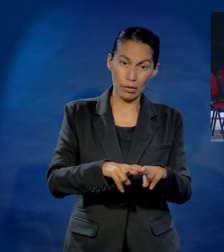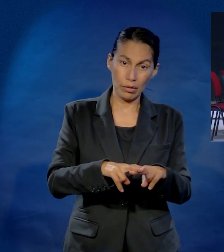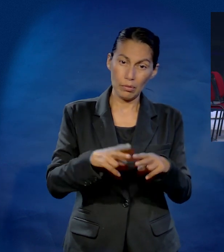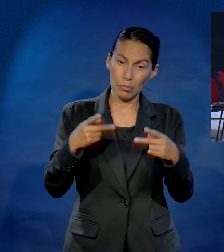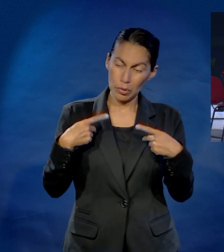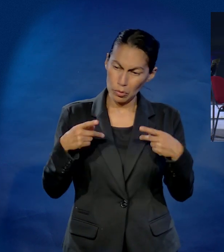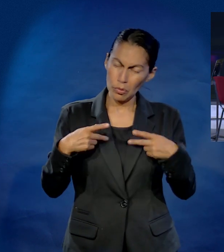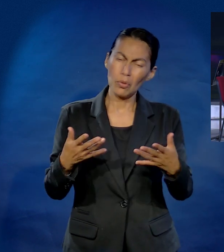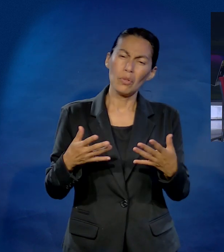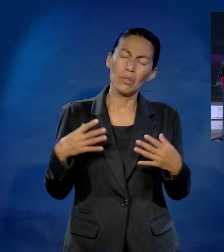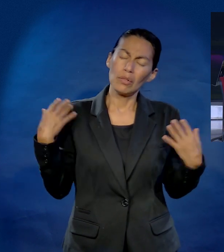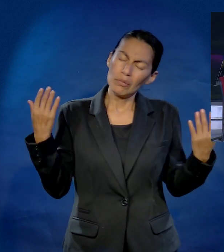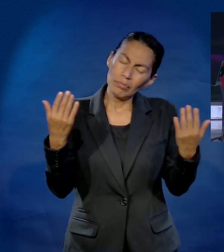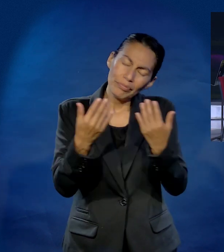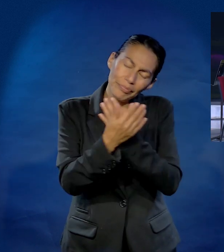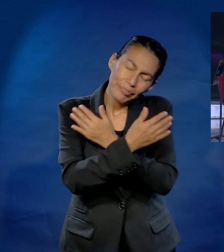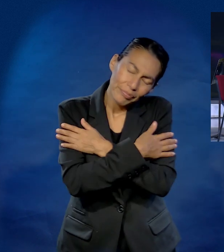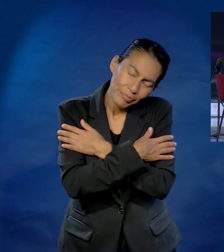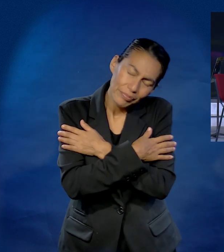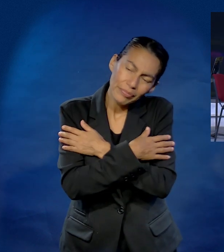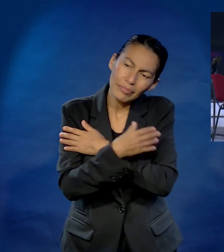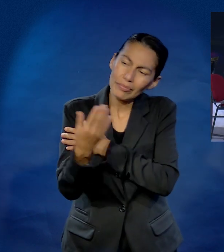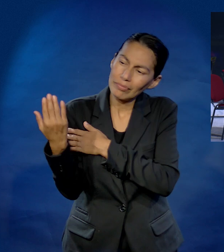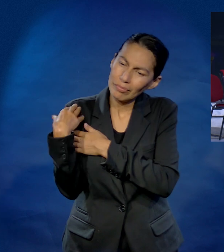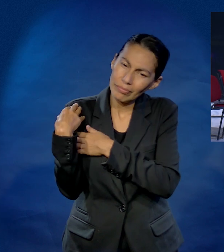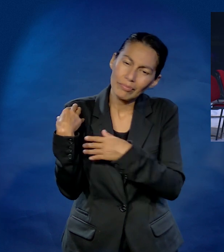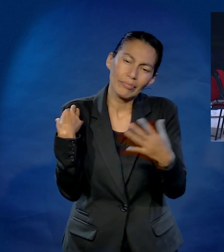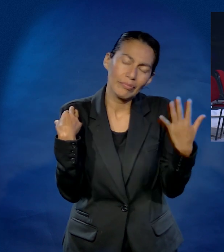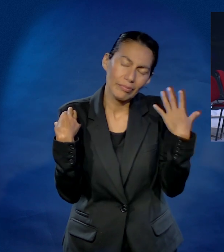Normalmente en funerales, cuando el esposo es el que muere,